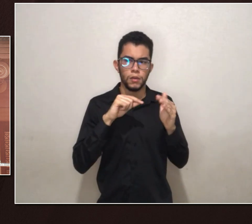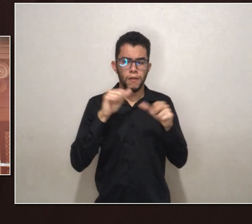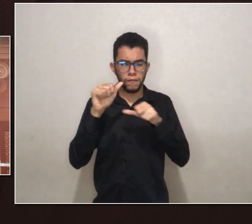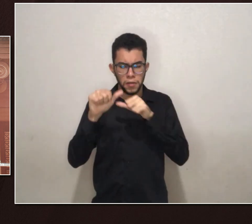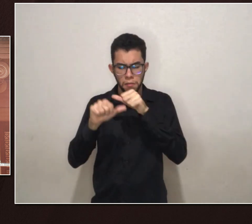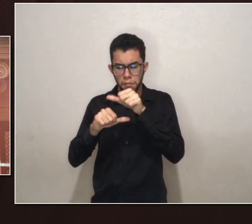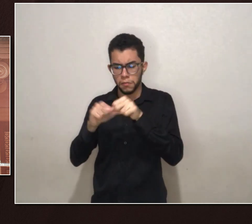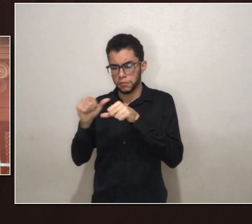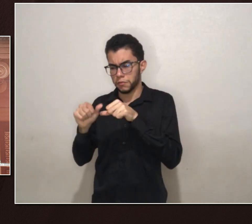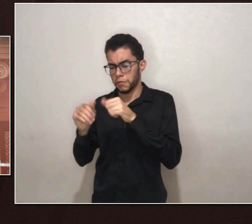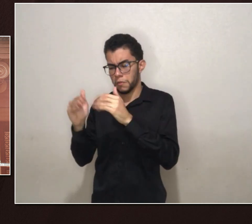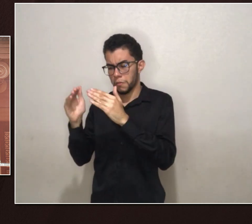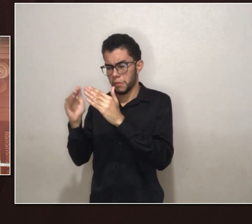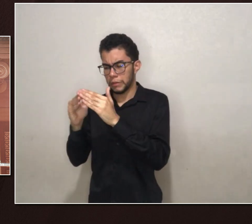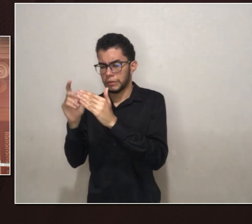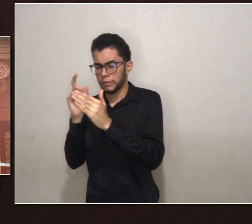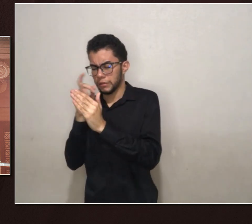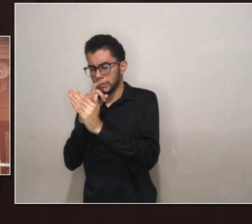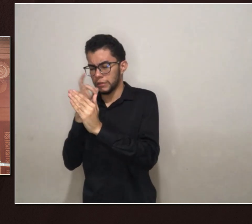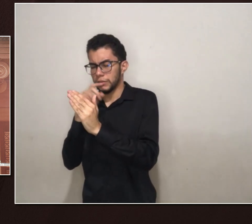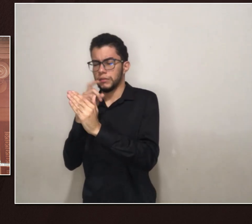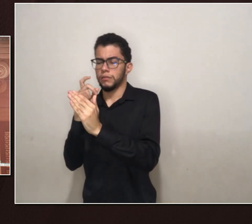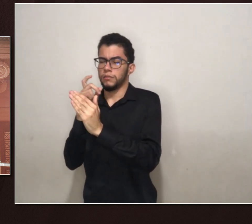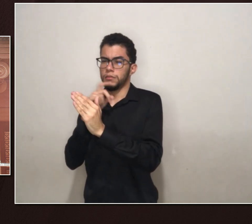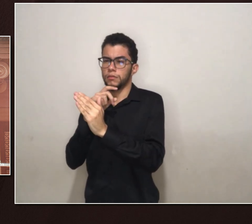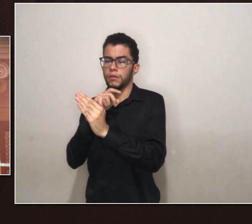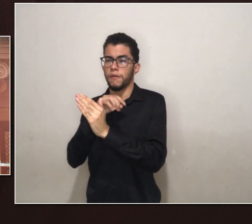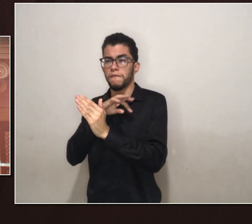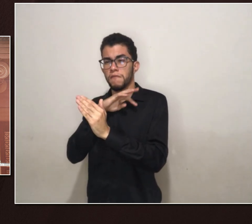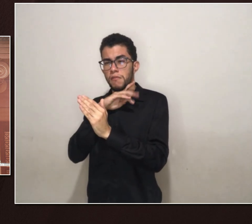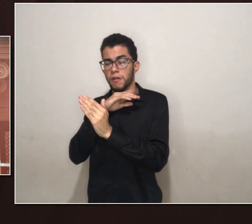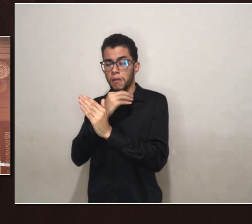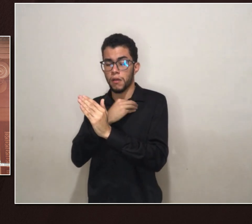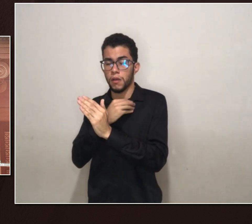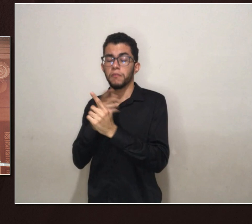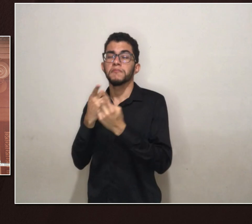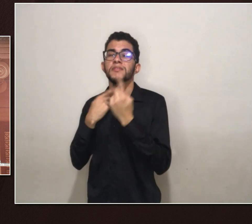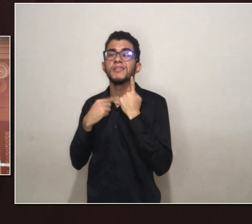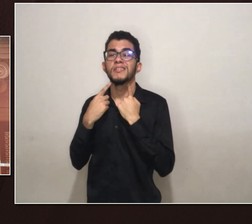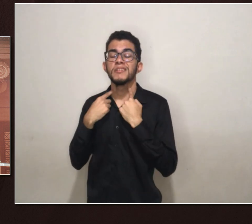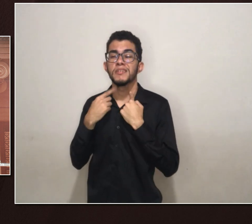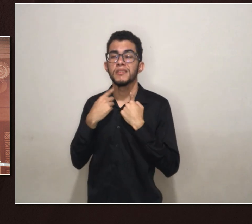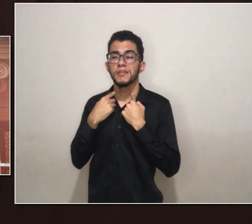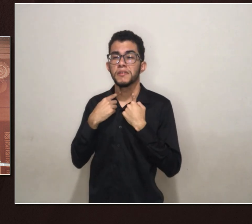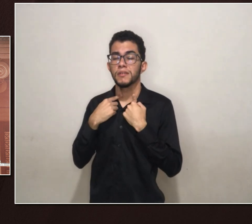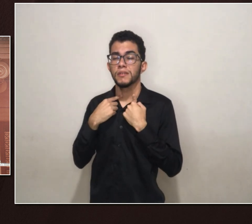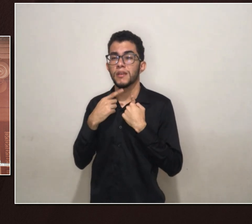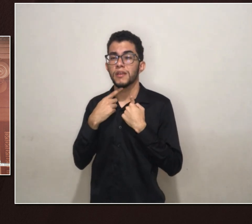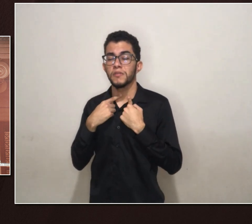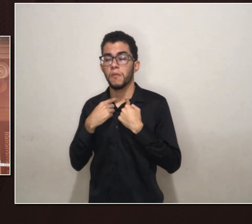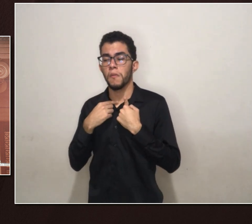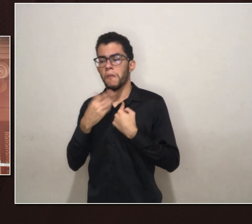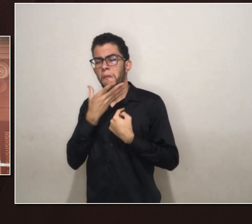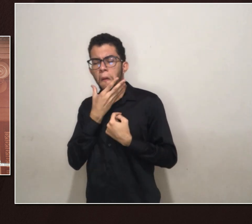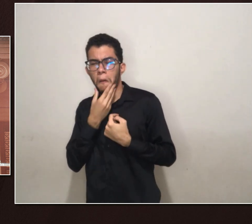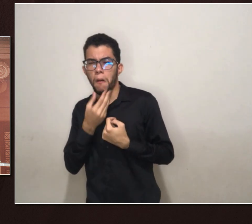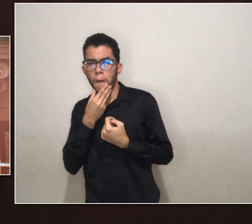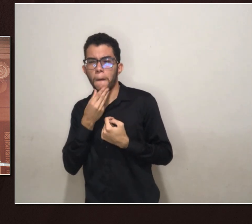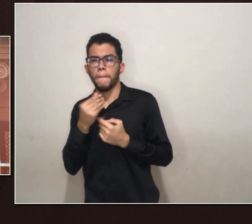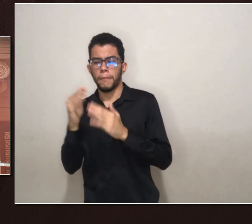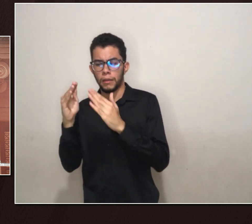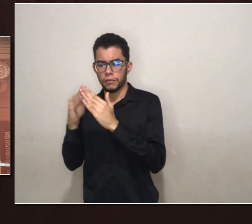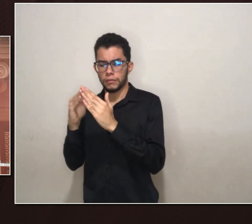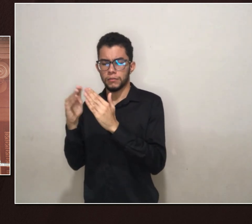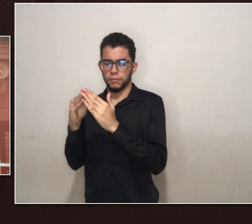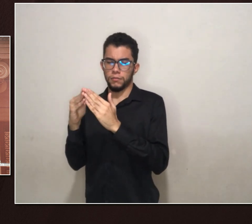arranjada e ordenada segundo a vontade do homem, para a própria